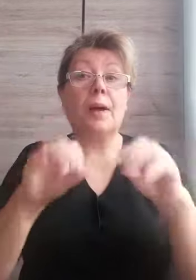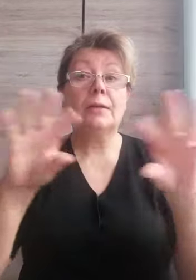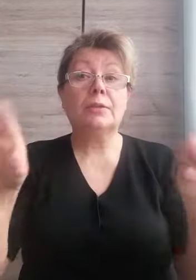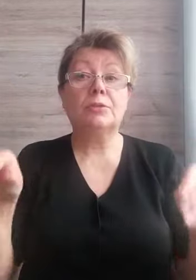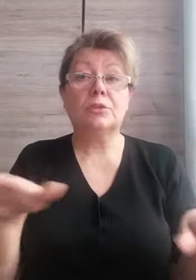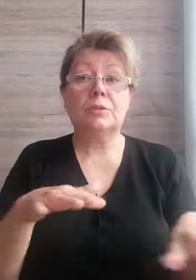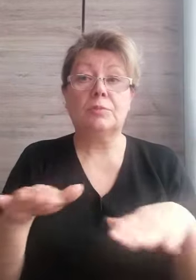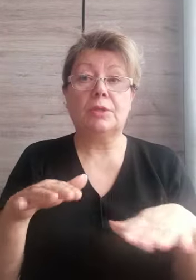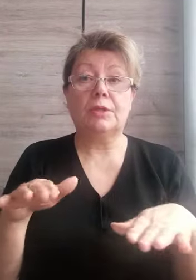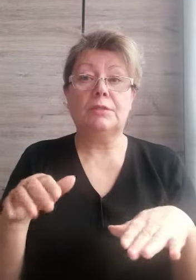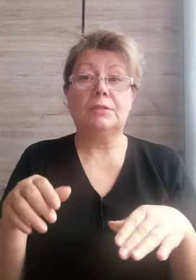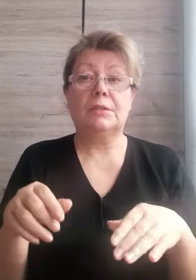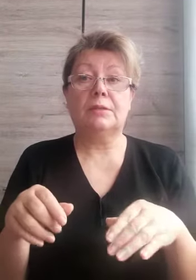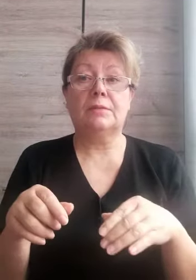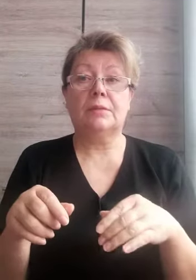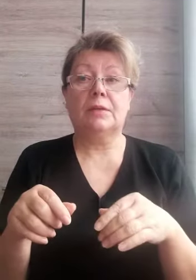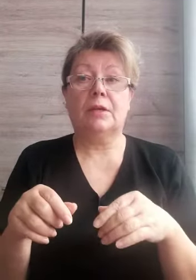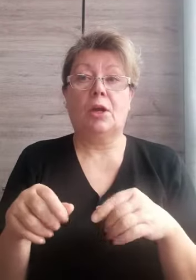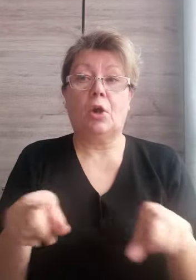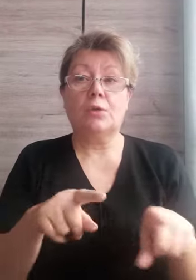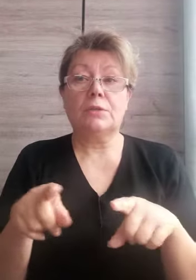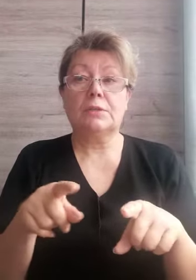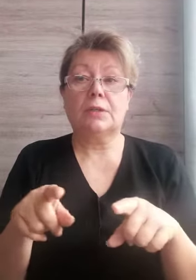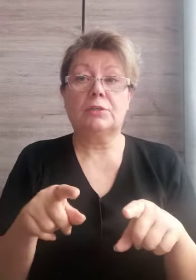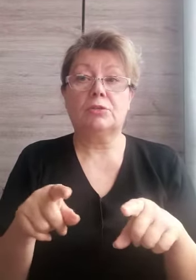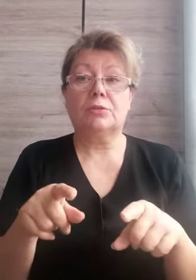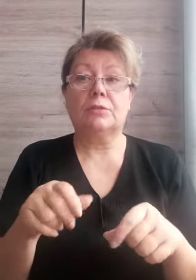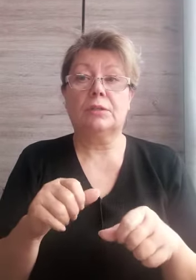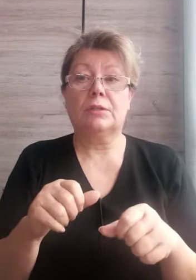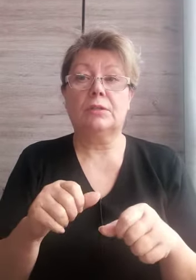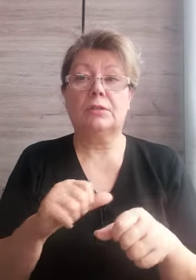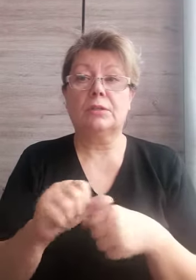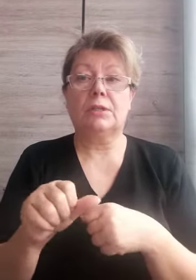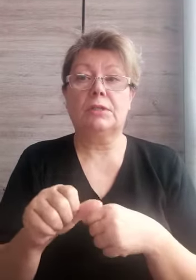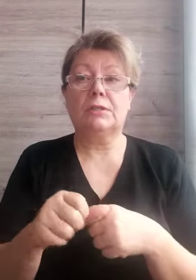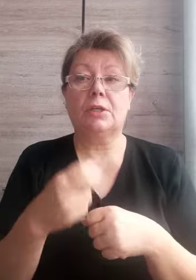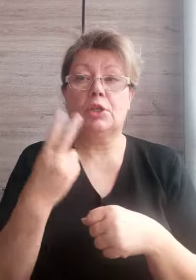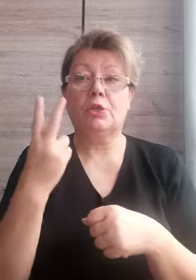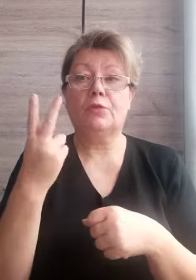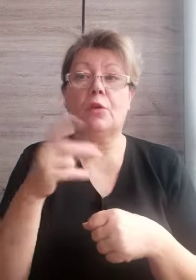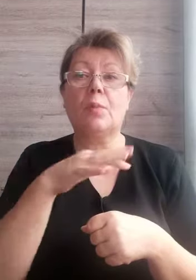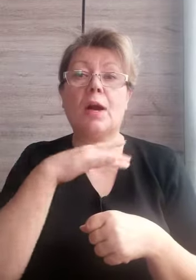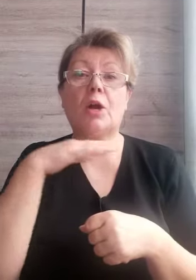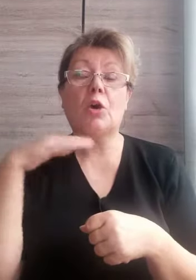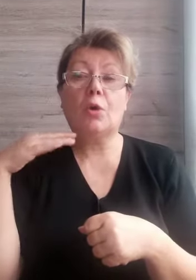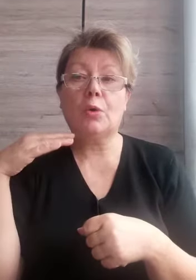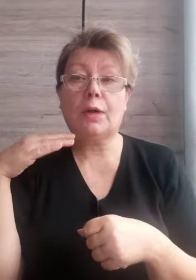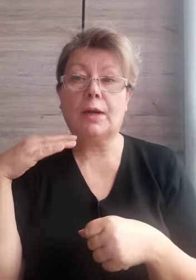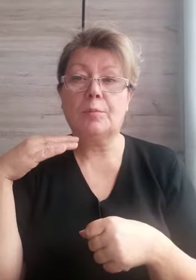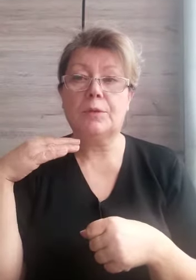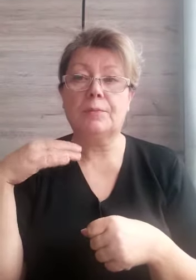magicznych miejscach oznaczone jest dwoma kolorami,